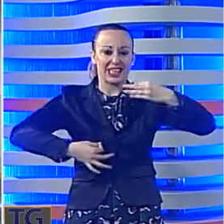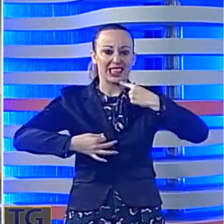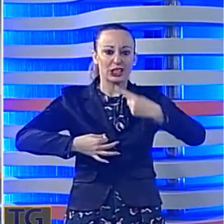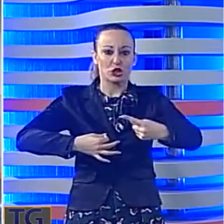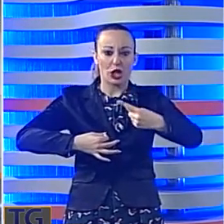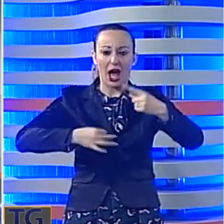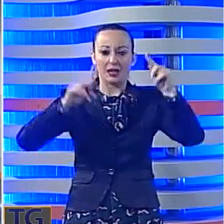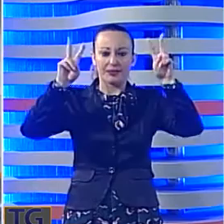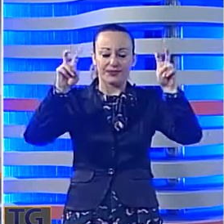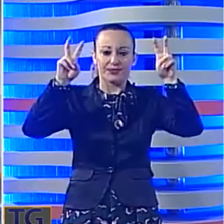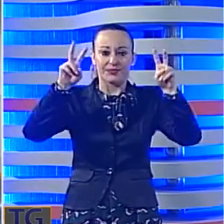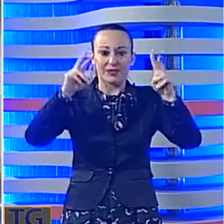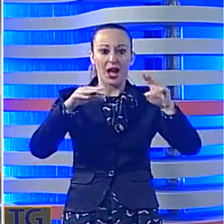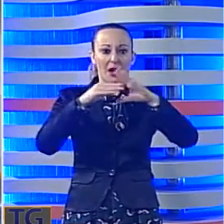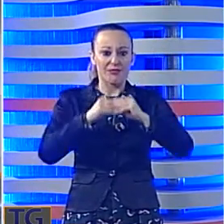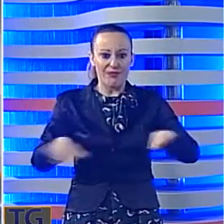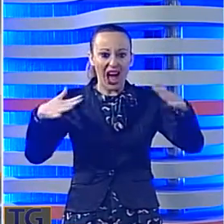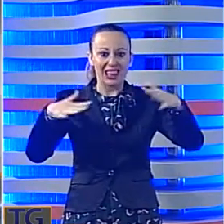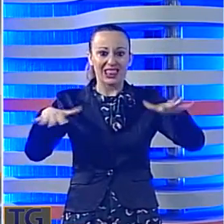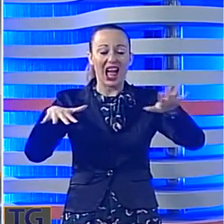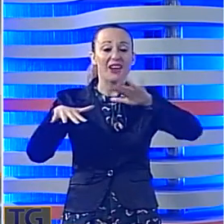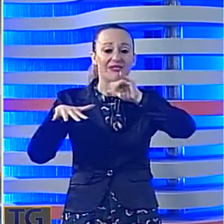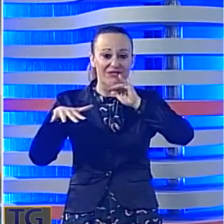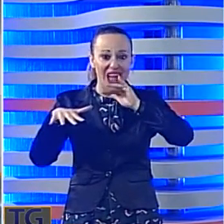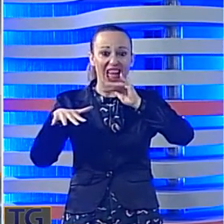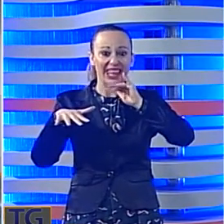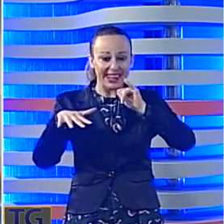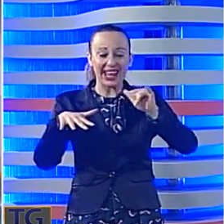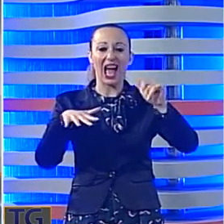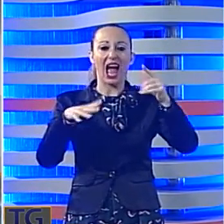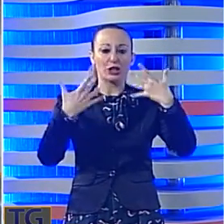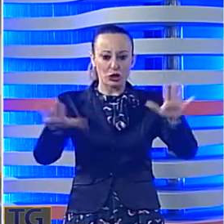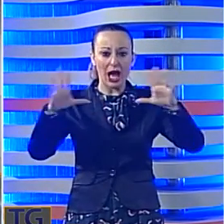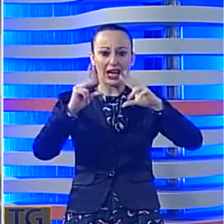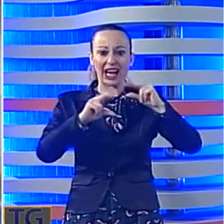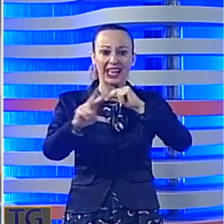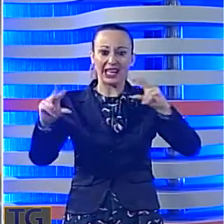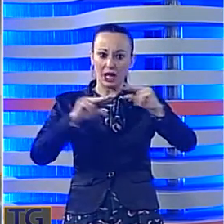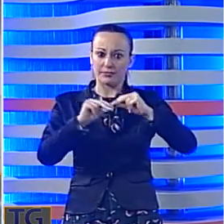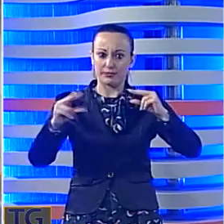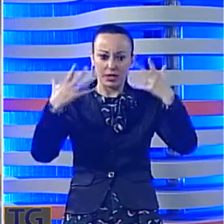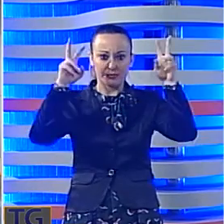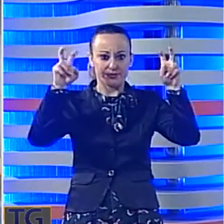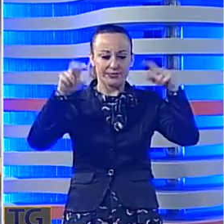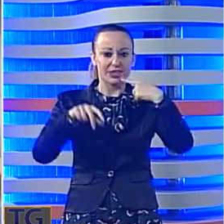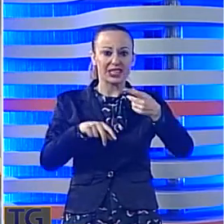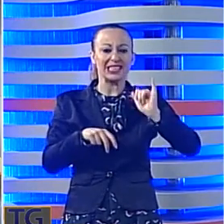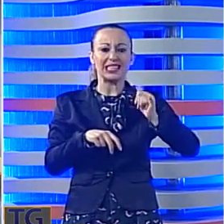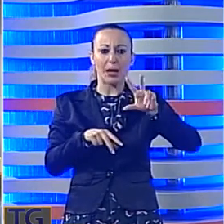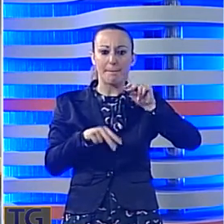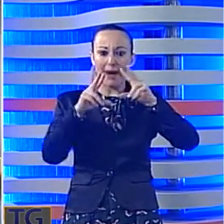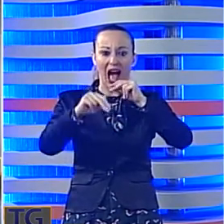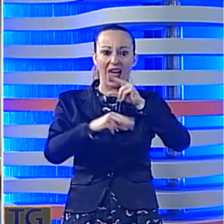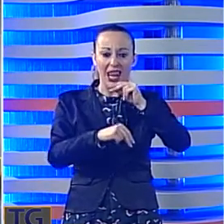l'ex magistrato ha detto: si tratta di fatti vecchi e per giunta già chiariti.